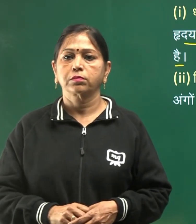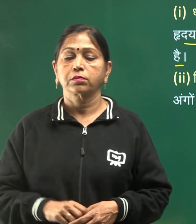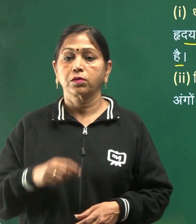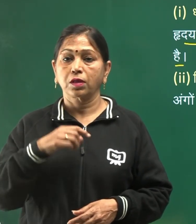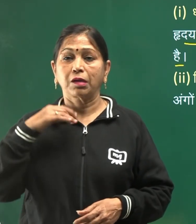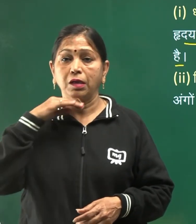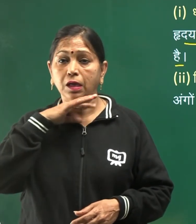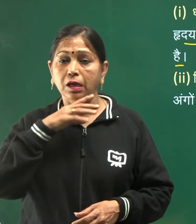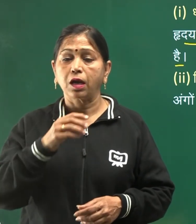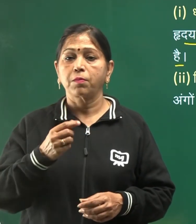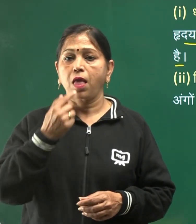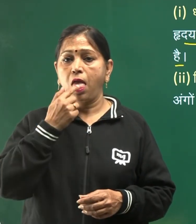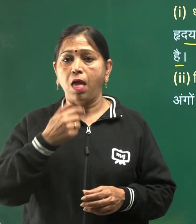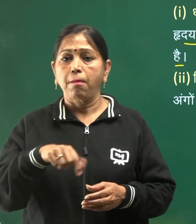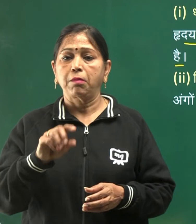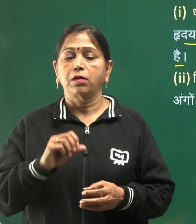को